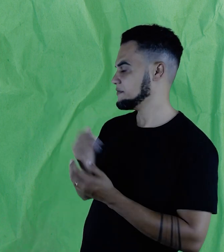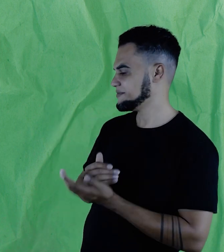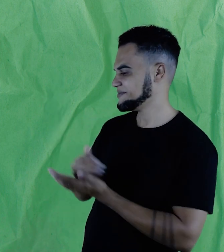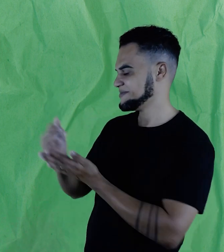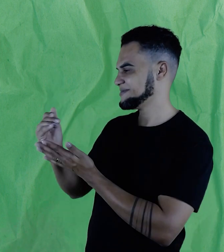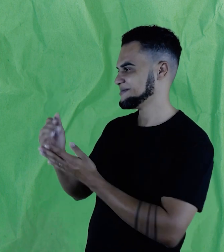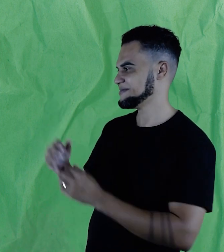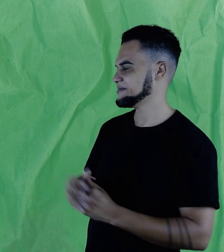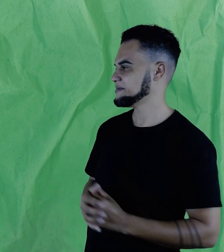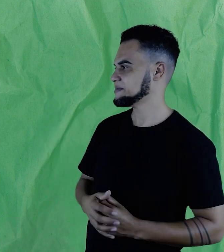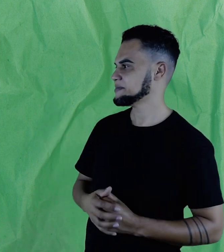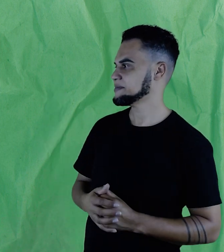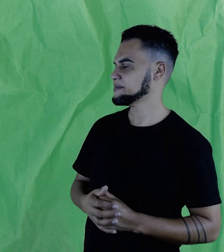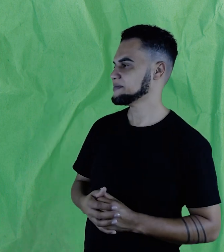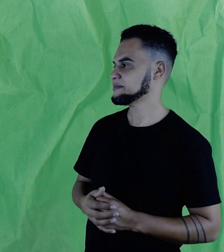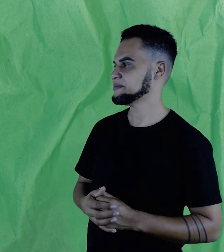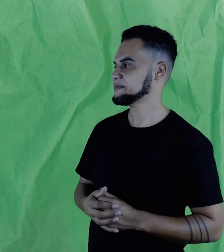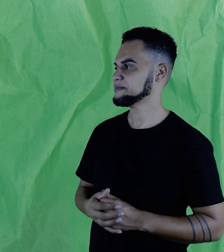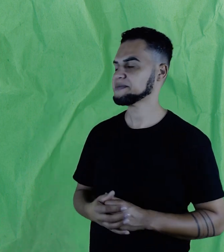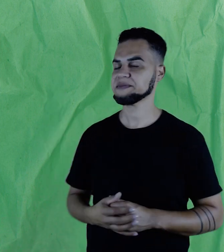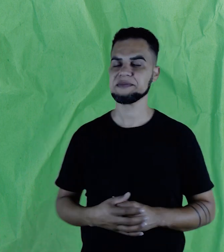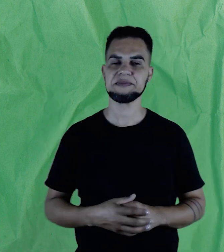começar.